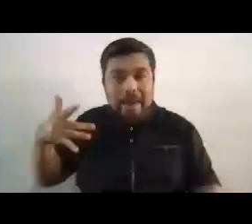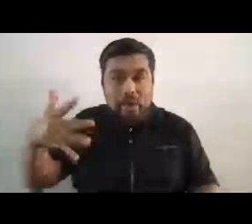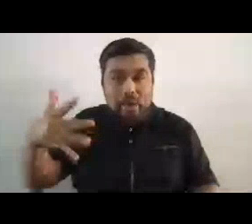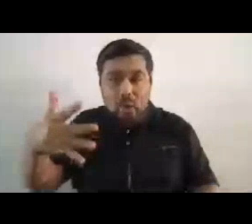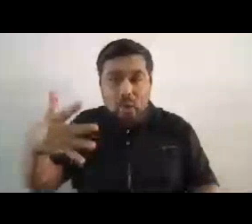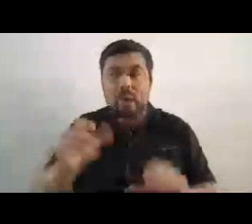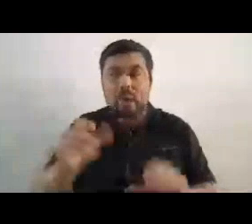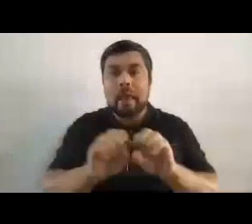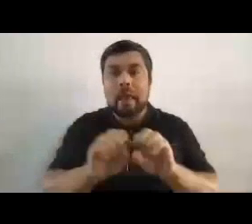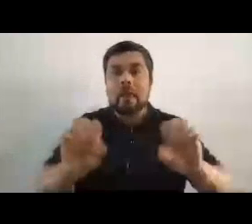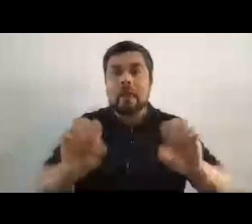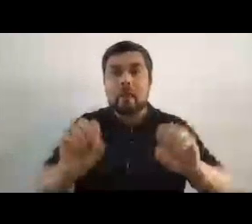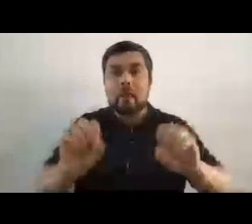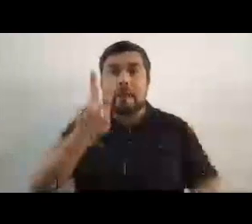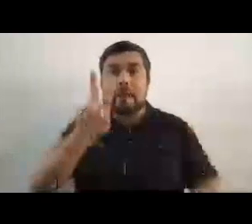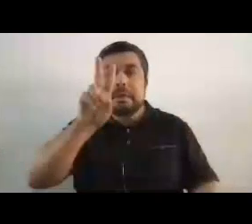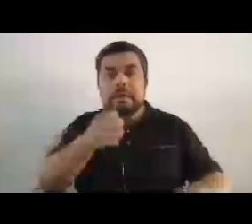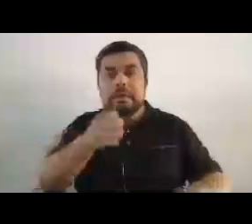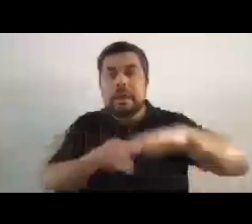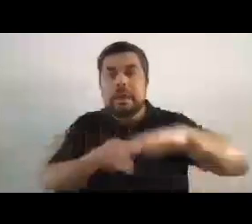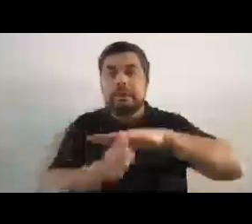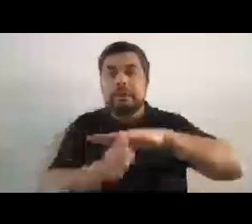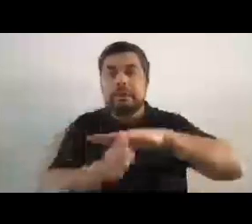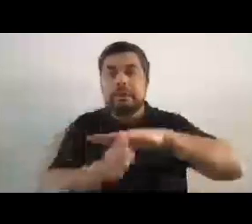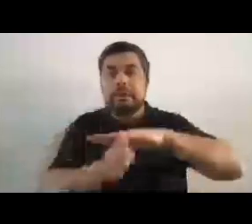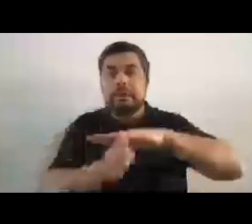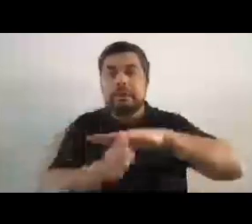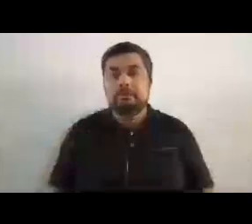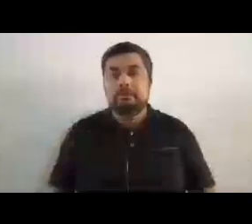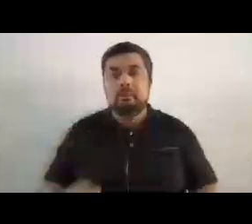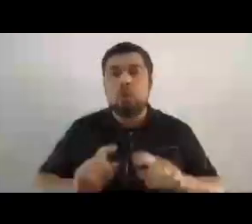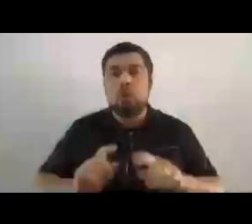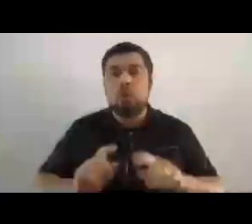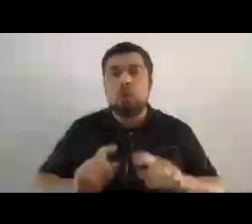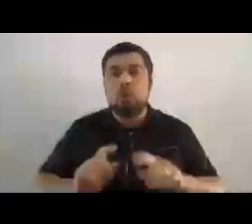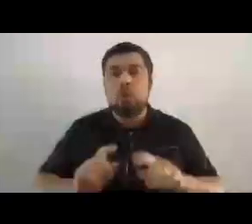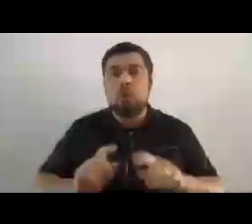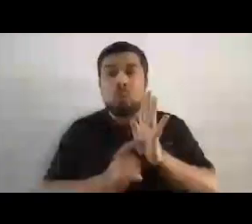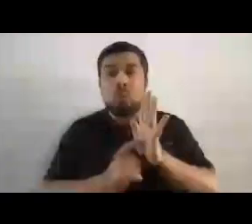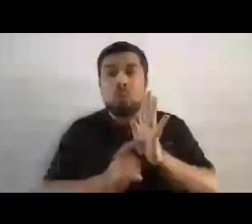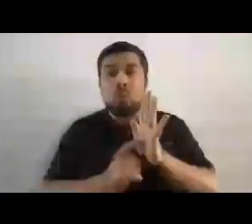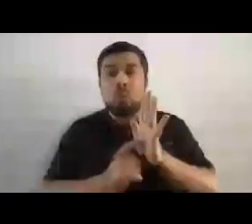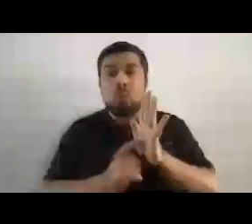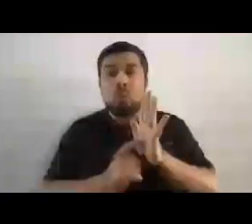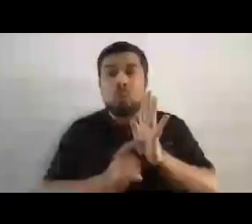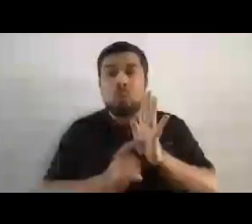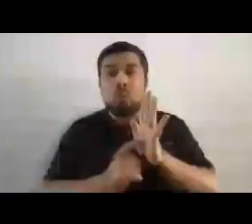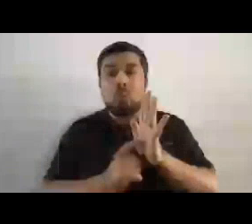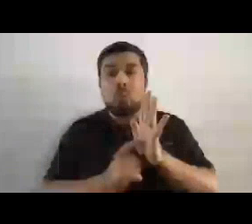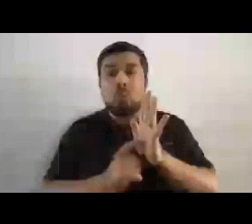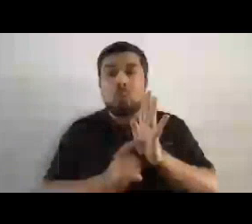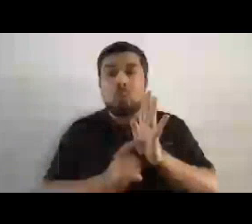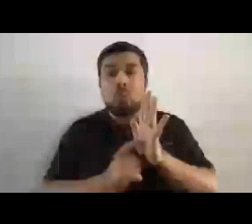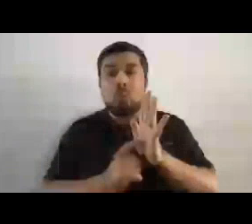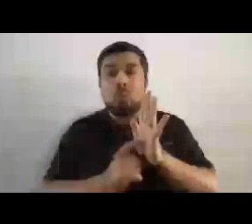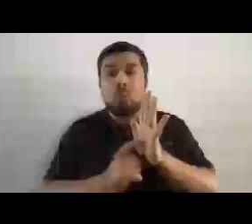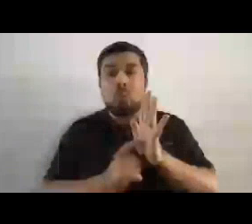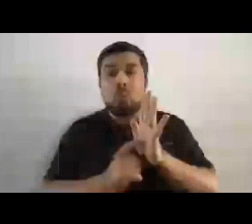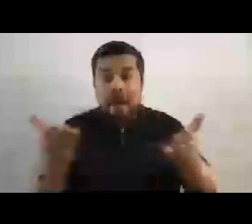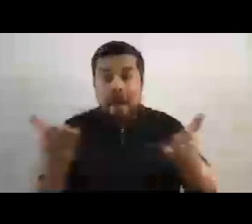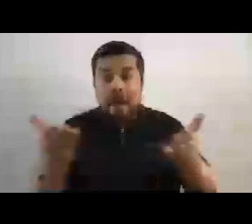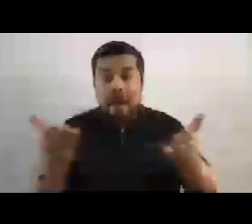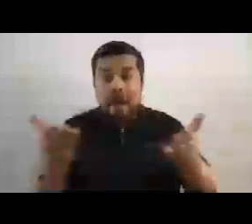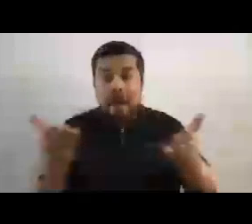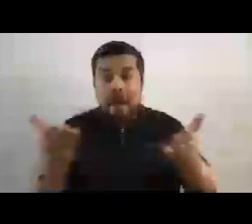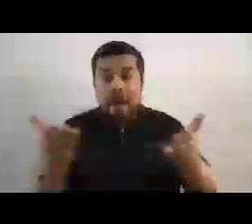Otro punto importante es que aquellos educadores sordos que no tenían formación